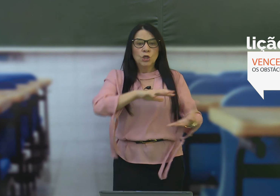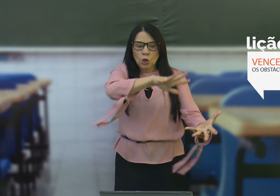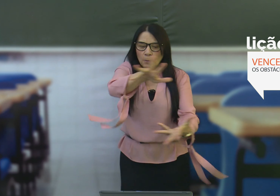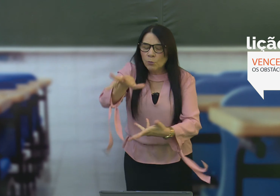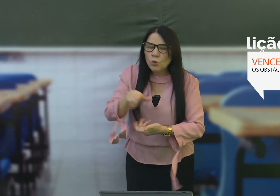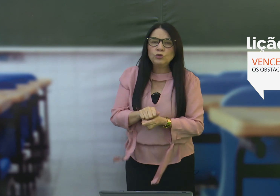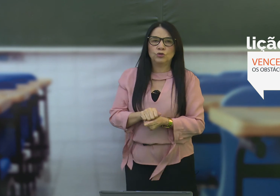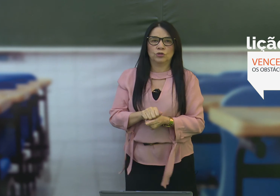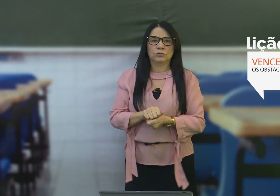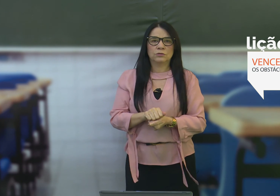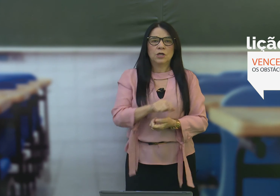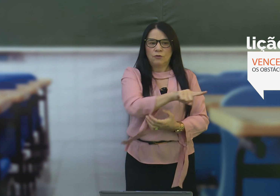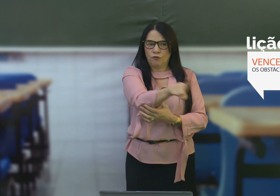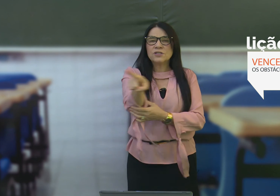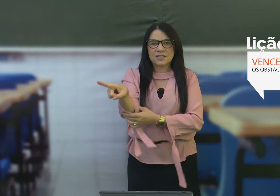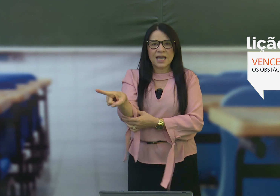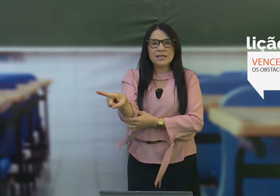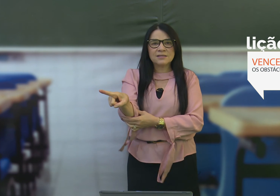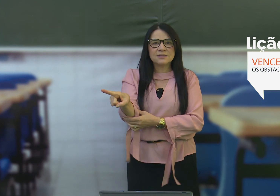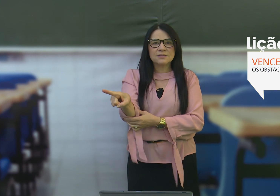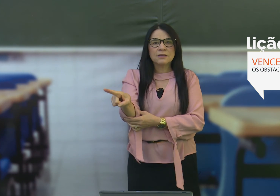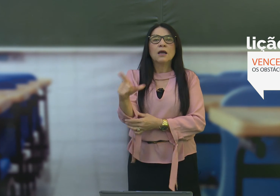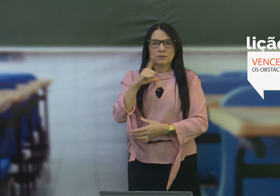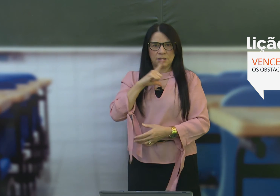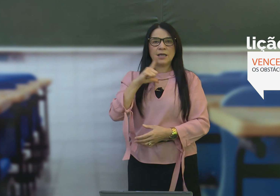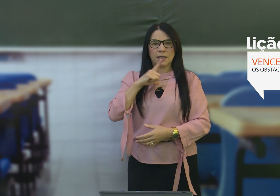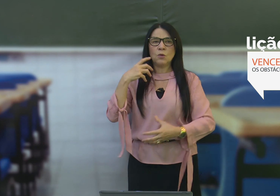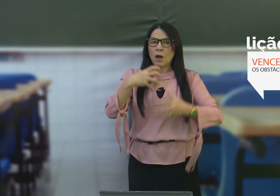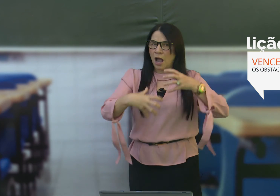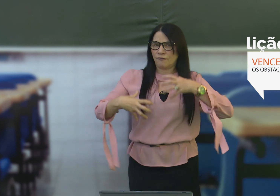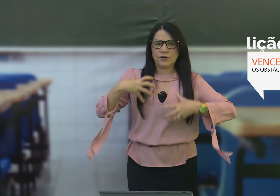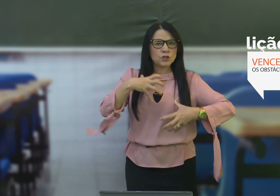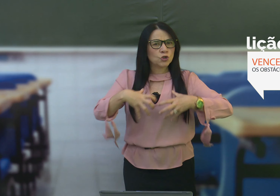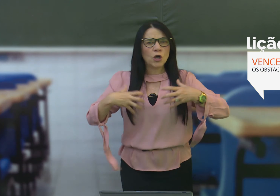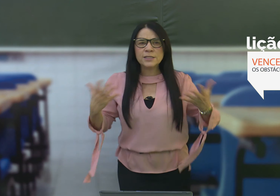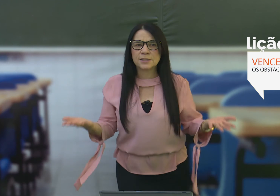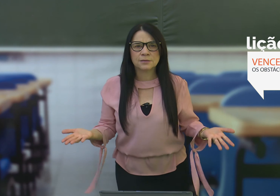no mundo vocês terão aflições,